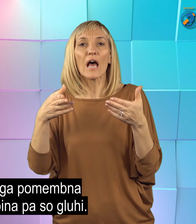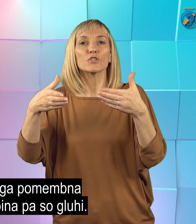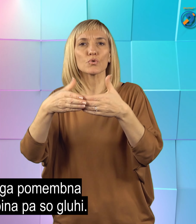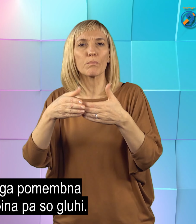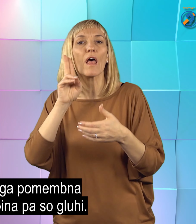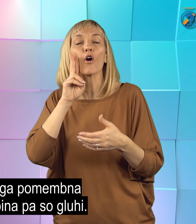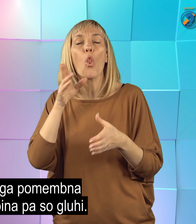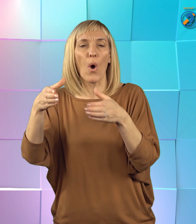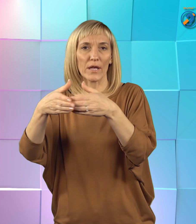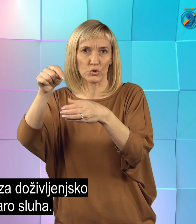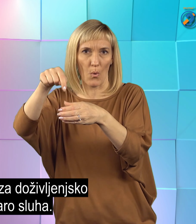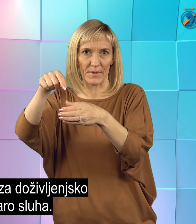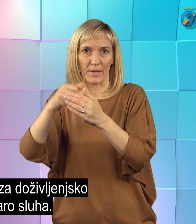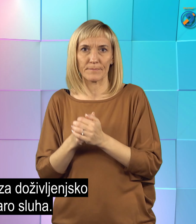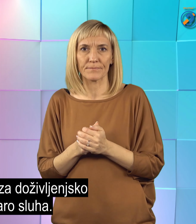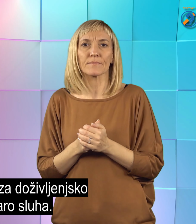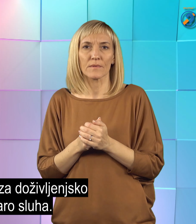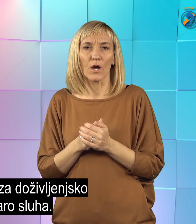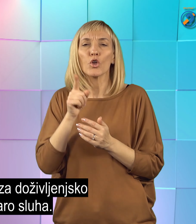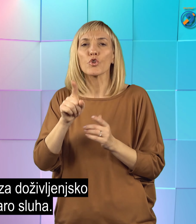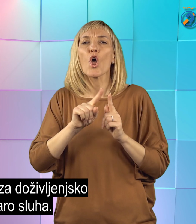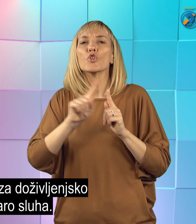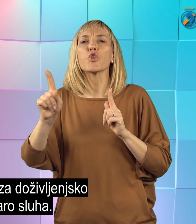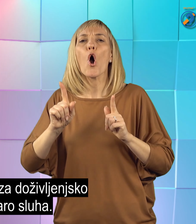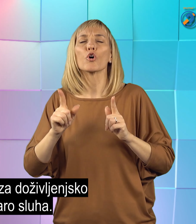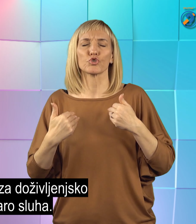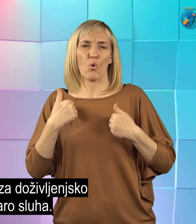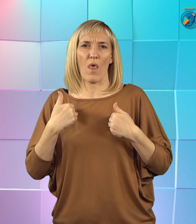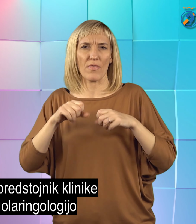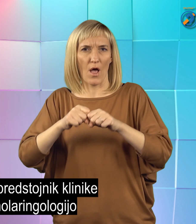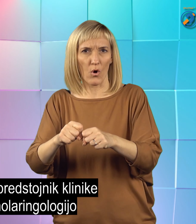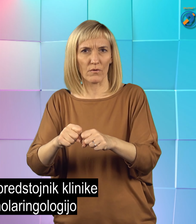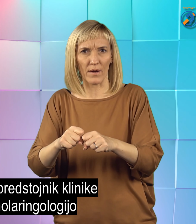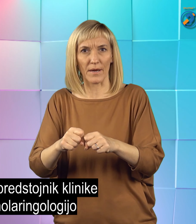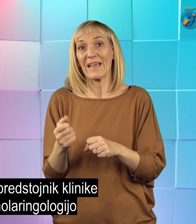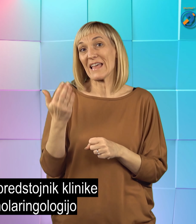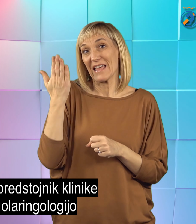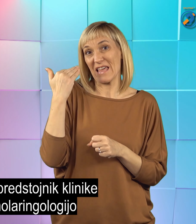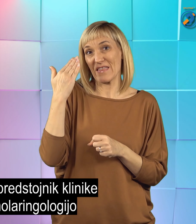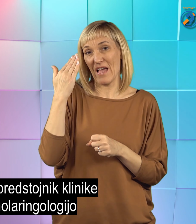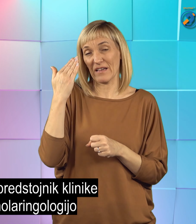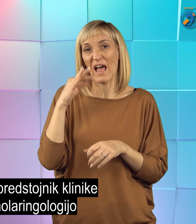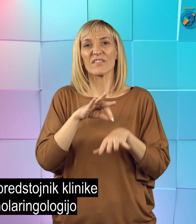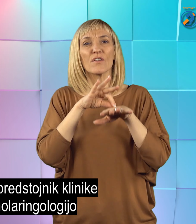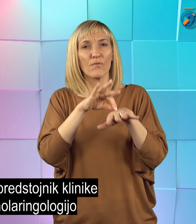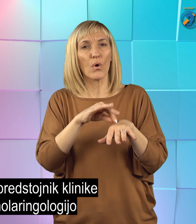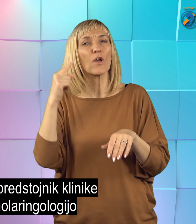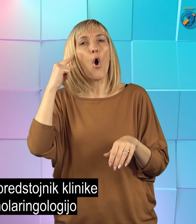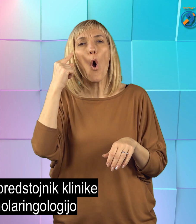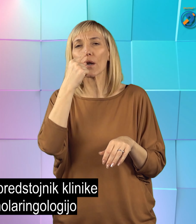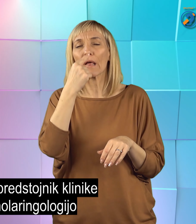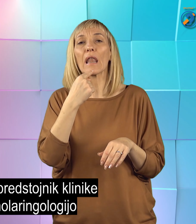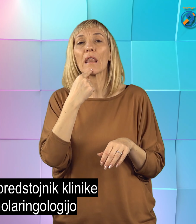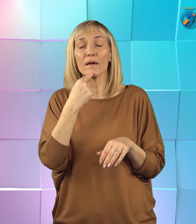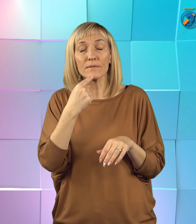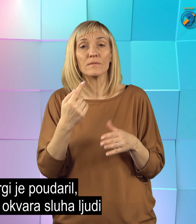so gluhi. Tukaj gre za doživljenjsko okvaro sluha in nekdanji predstojnik klinike za otorinolaringologijo